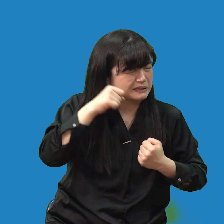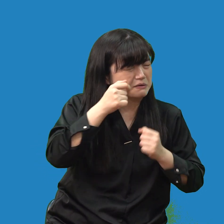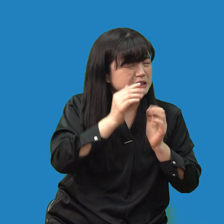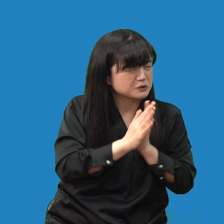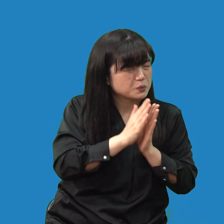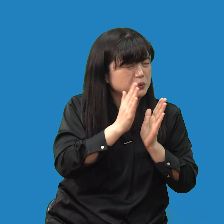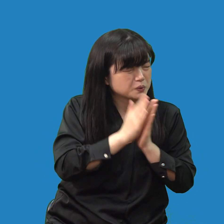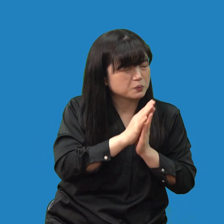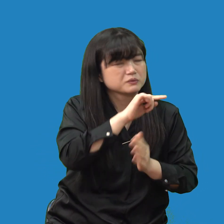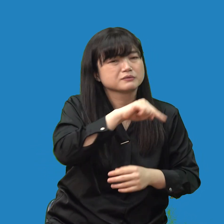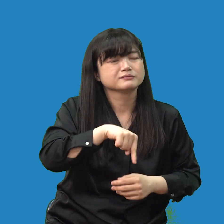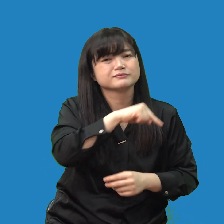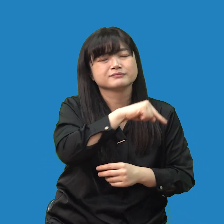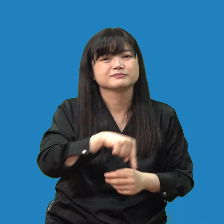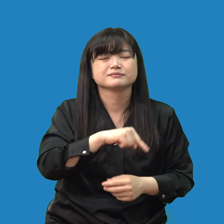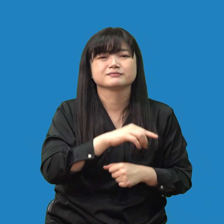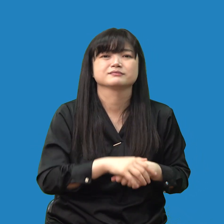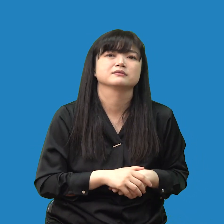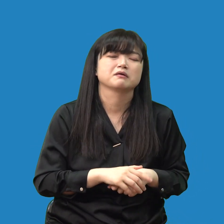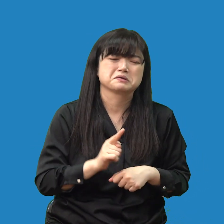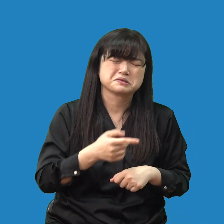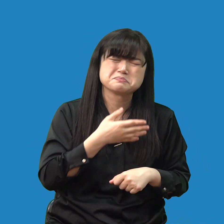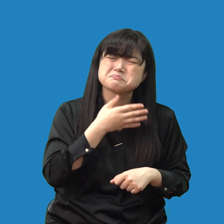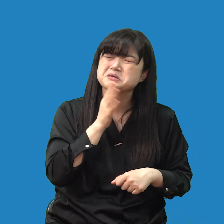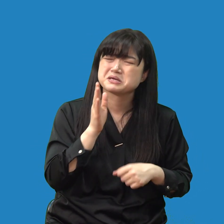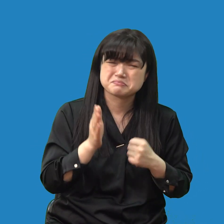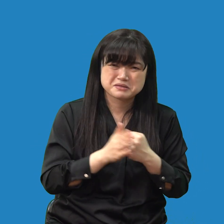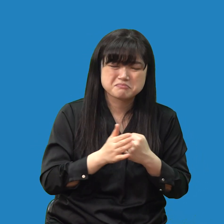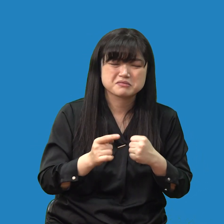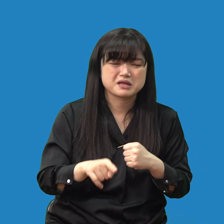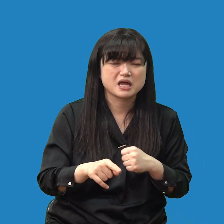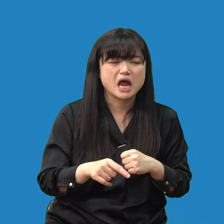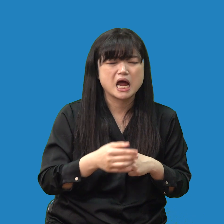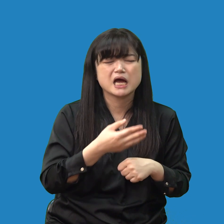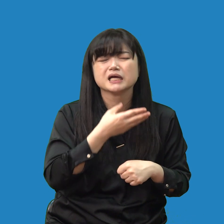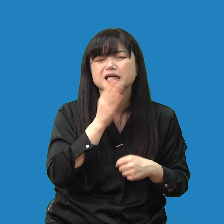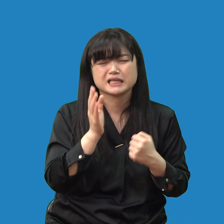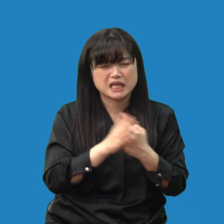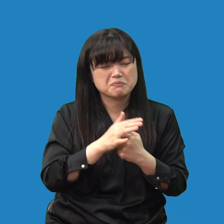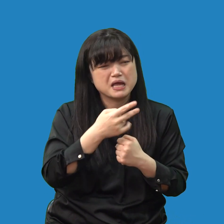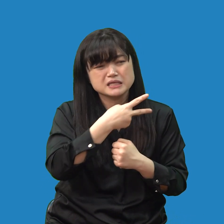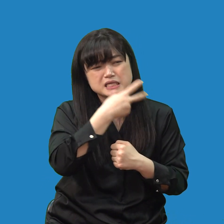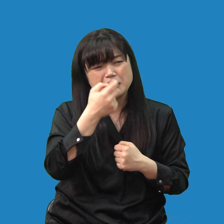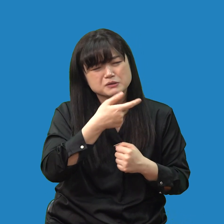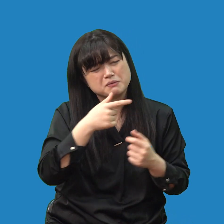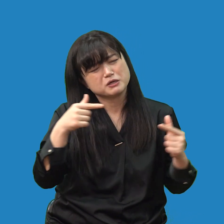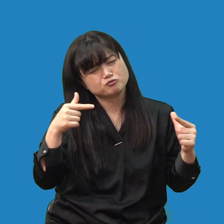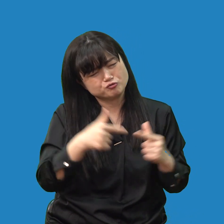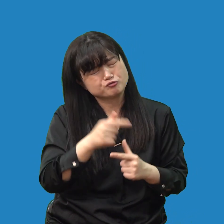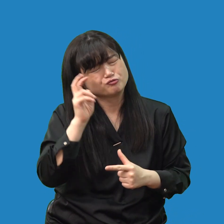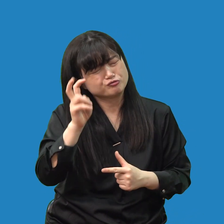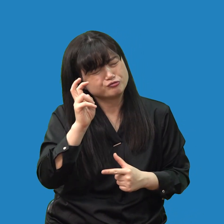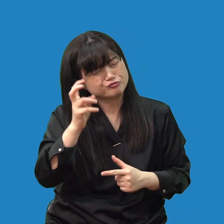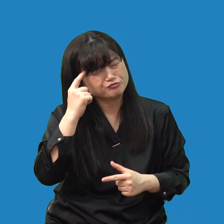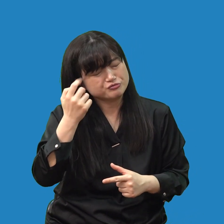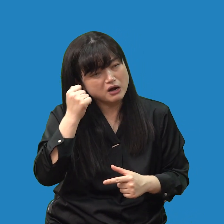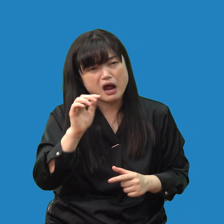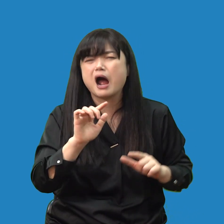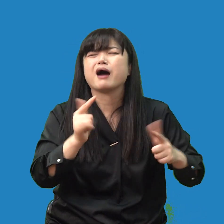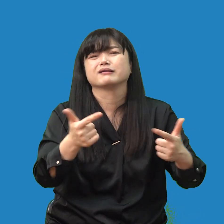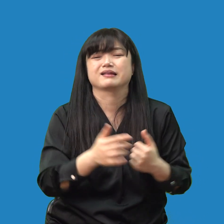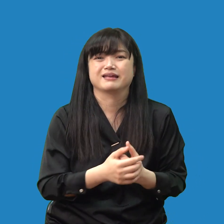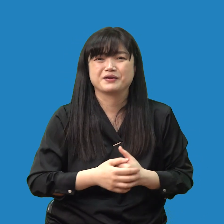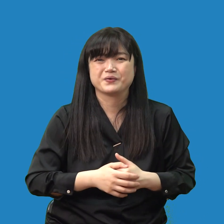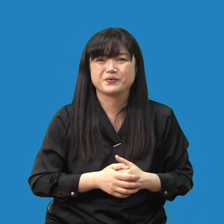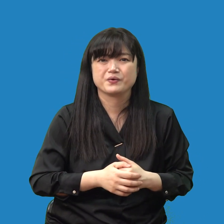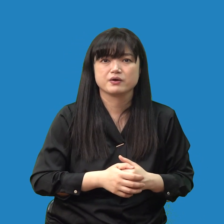기도를 나온답니다. 저는 이제 연세가 들으셔서 아이고 이제 잠이 좀 줄어들어서 그냥 알아서 새벽에 깨서 나오겠지 그랬는데